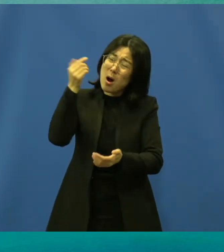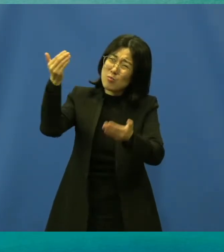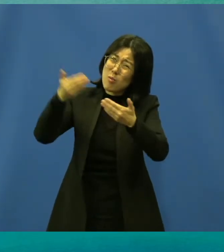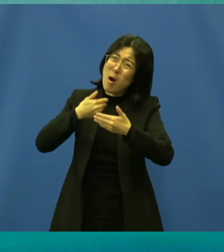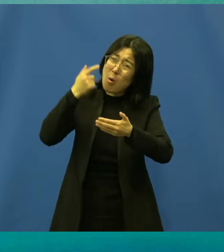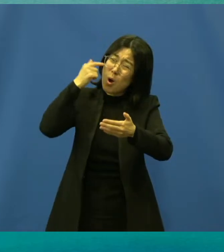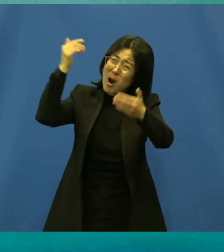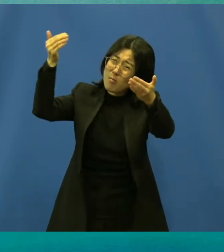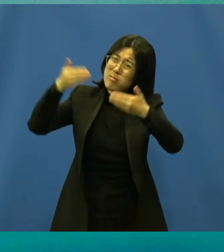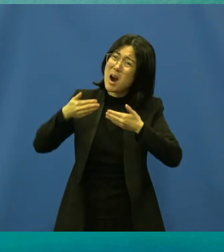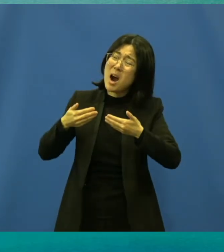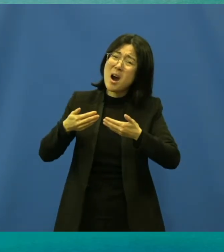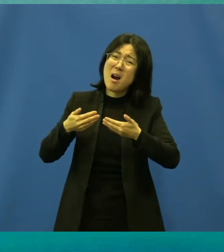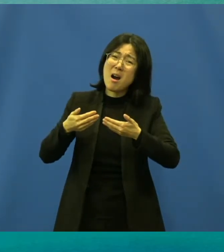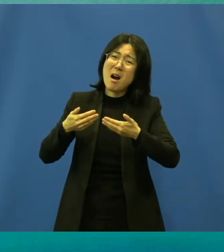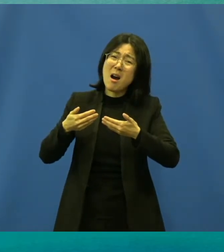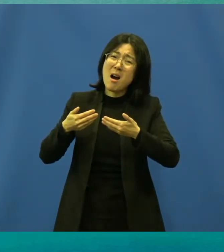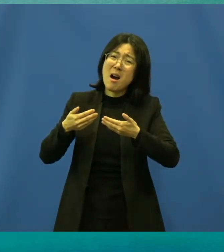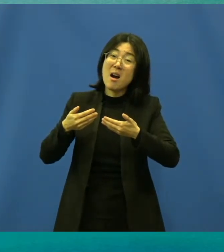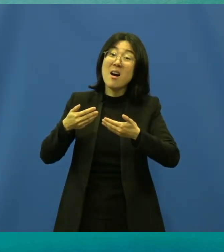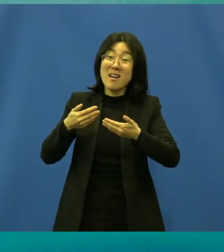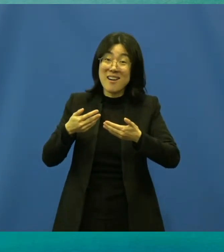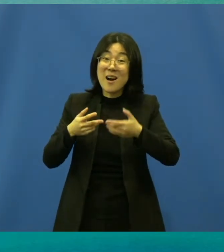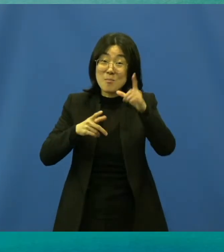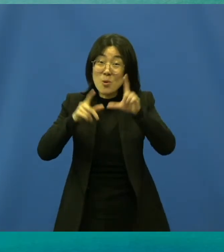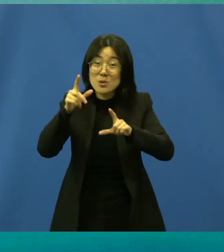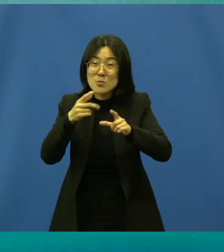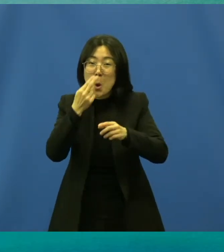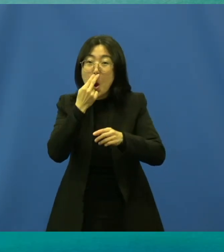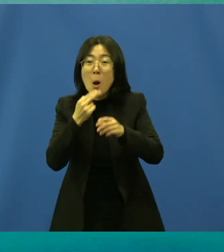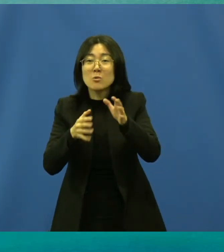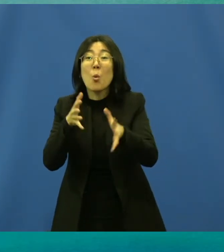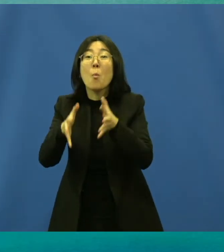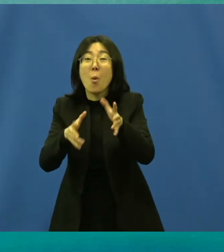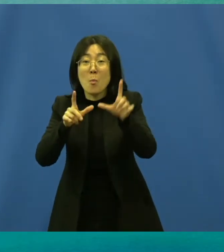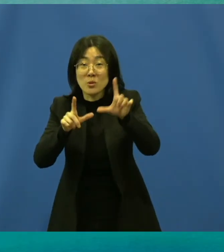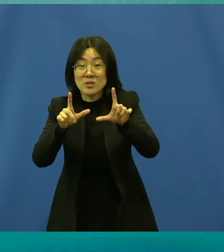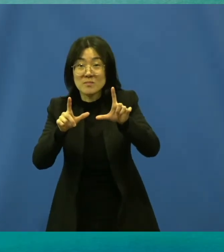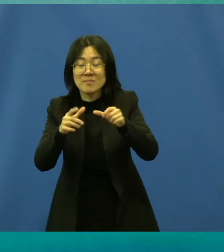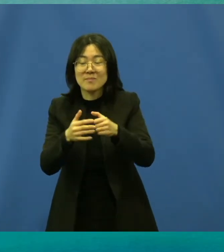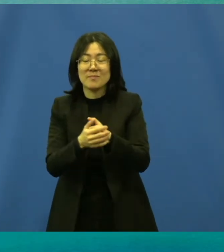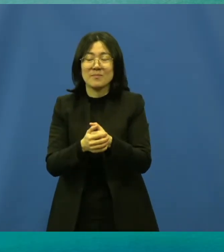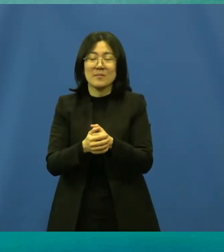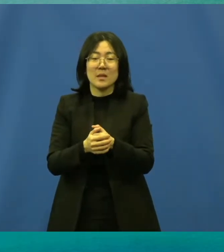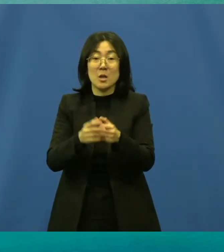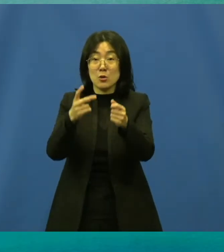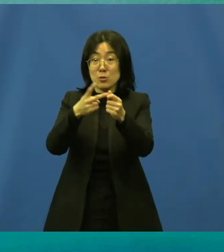고난 속에서 기도를 배웠다면 고난의 수혜자입니다.